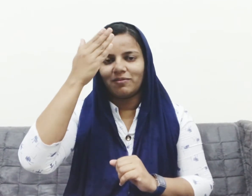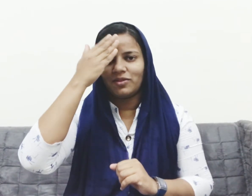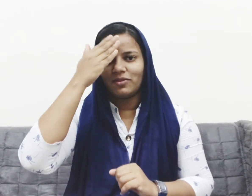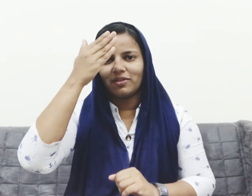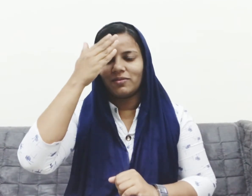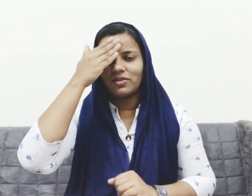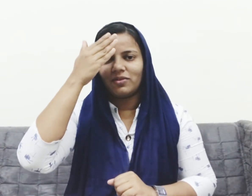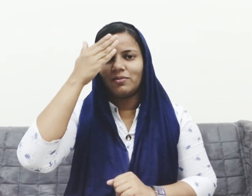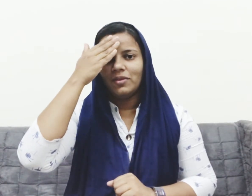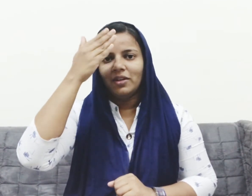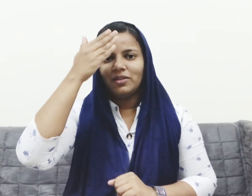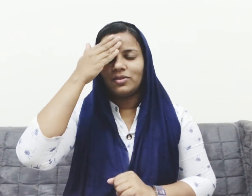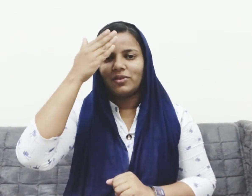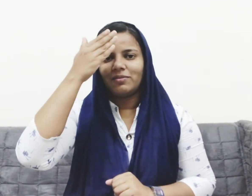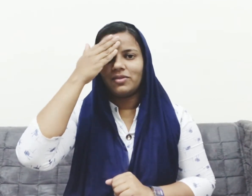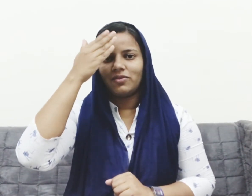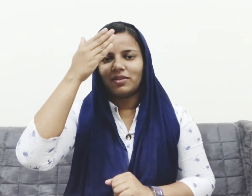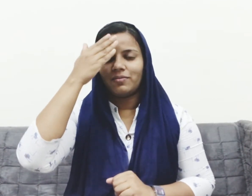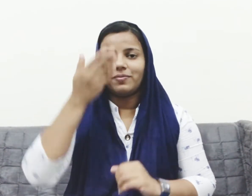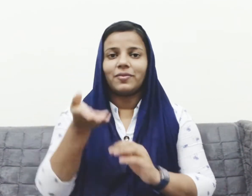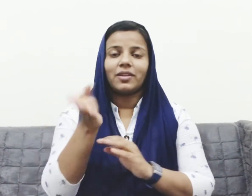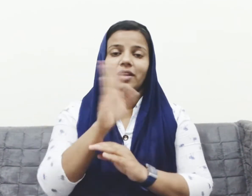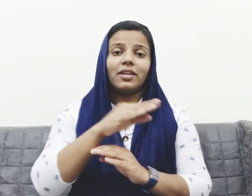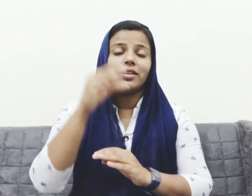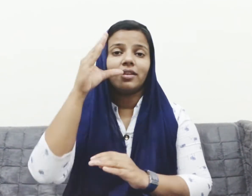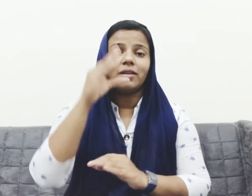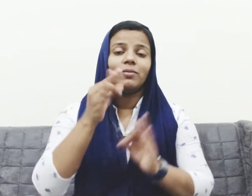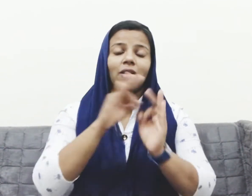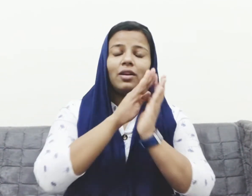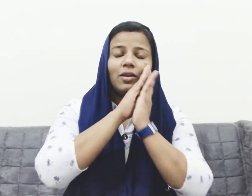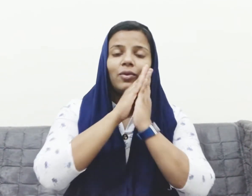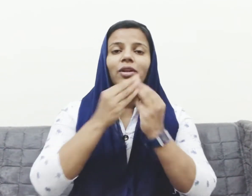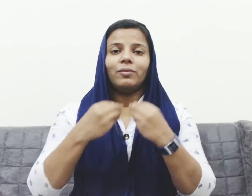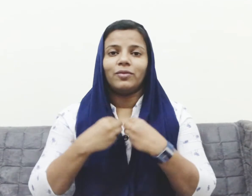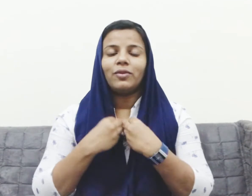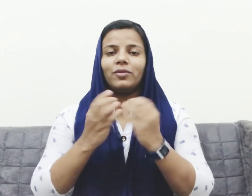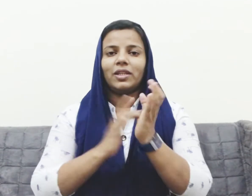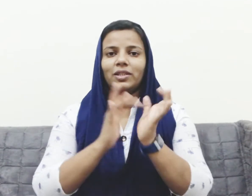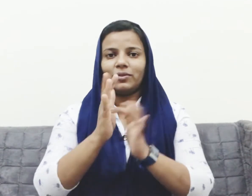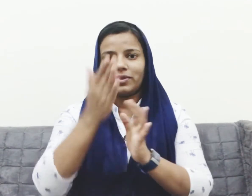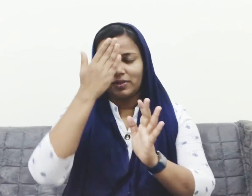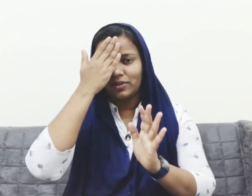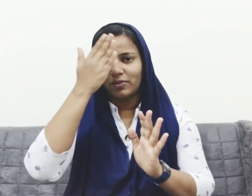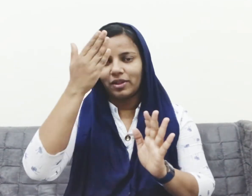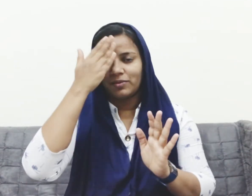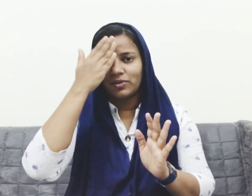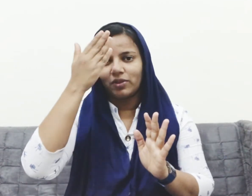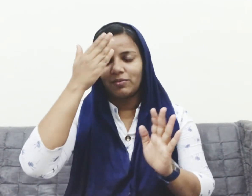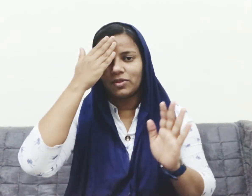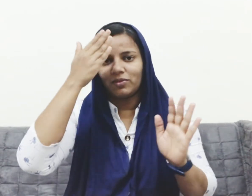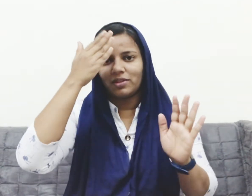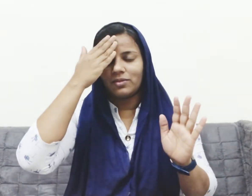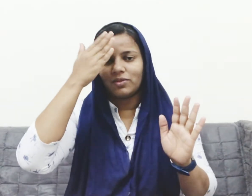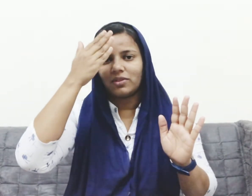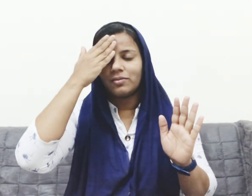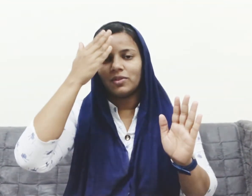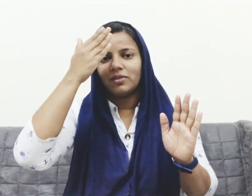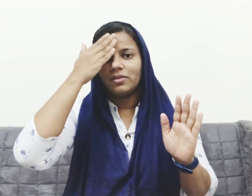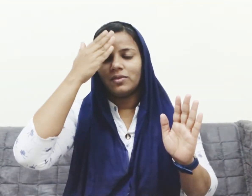സ്തോത്രം, സ്തോത്രം, സ്തോത്രം, സ്തോത്രം, സ്തോത്രം, സ്തോത്രം. കഴിഞ്ഞ രാത്രി ഞങ്ങൾക്ക് നല്ല ഉറക്കം തന്ന കർത്താവിന് സ്തോത്രം, സ്തോത്രം, ഹല്ലേലൂയ. സ്തോത്രം അപ്പ,